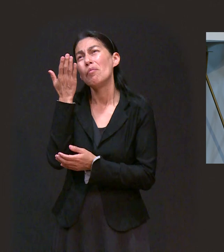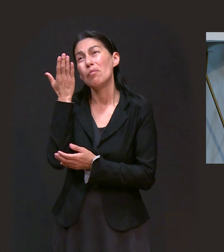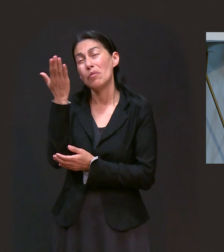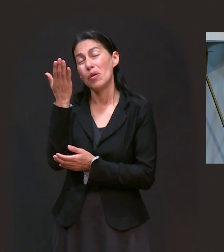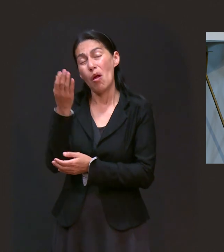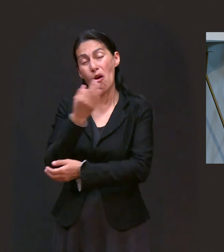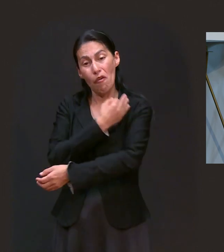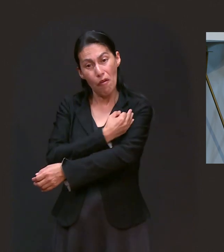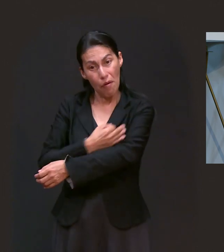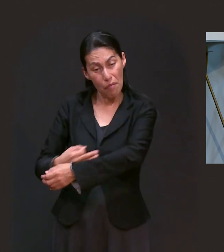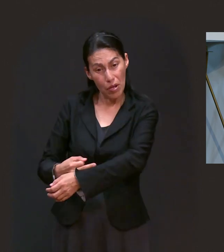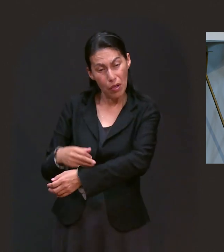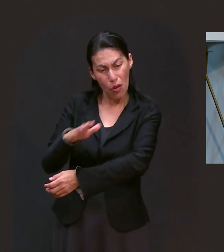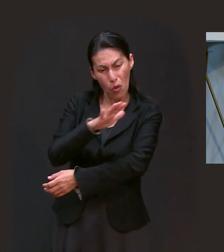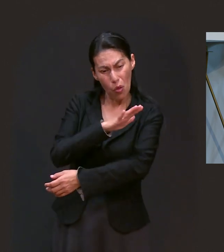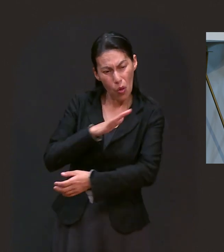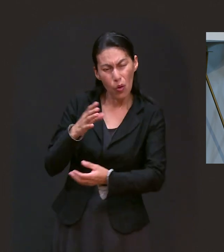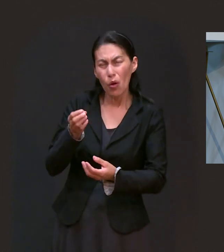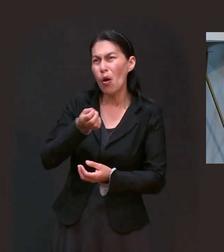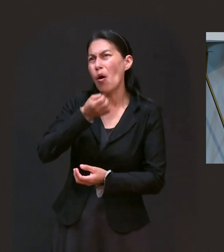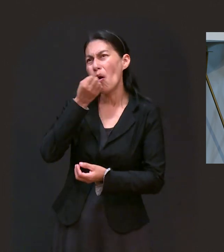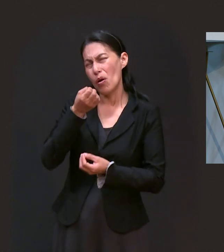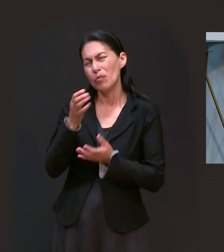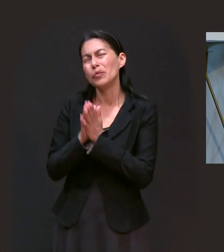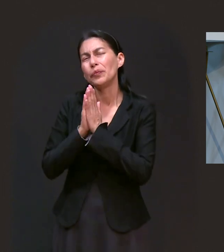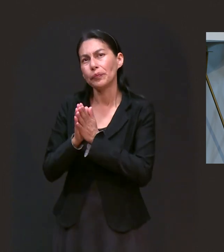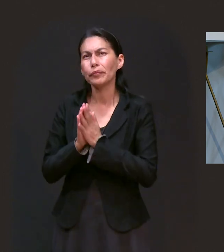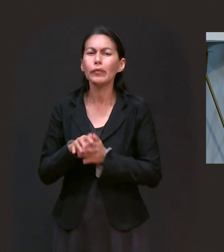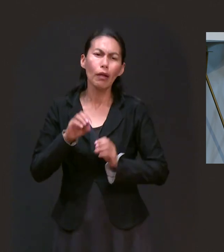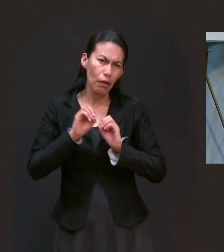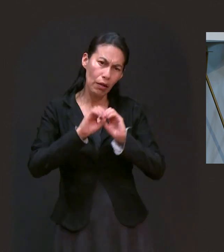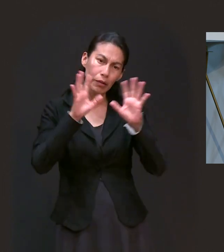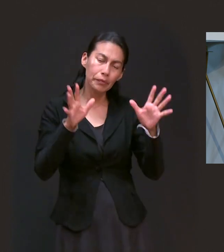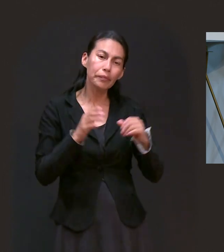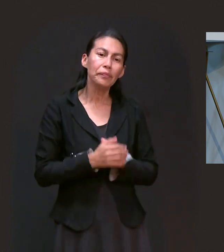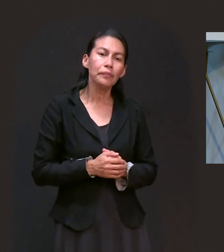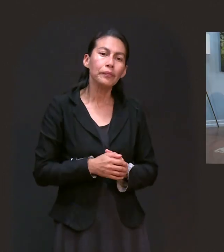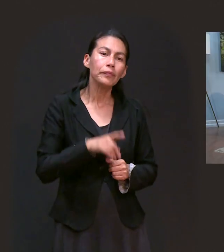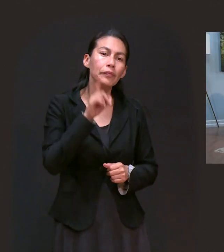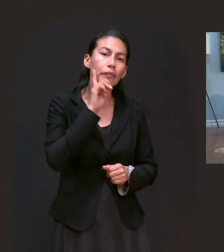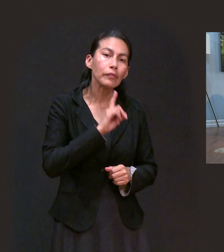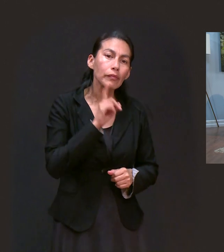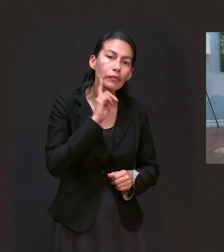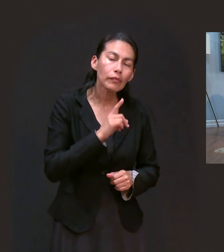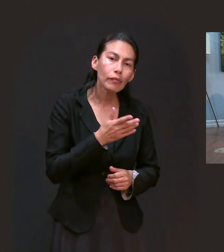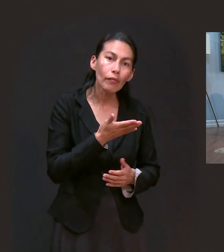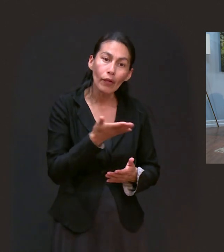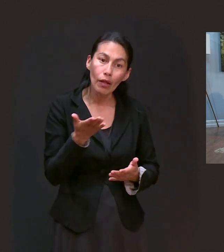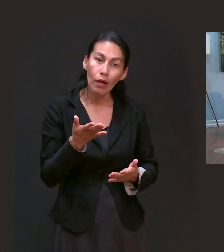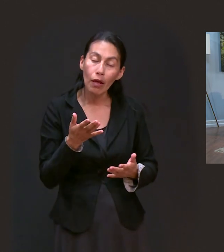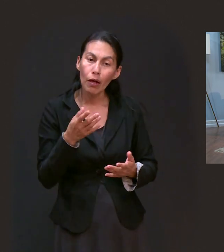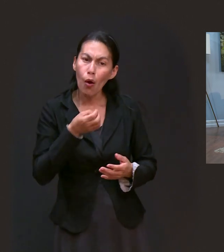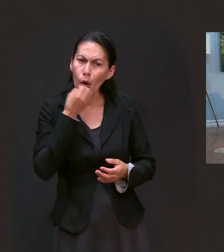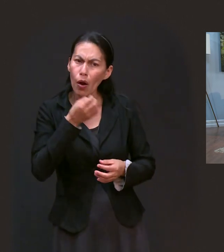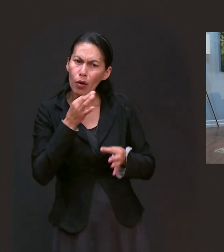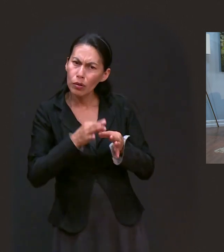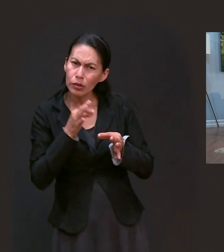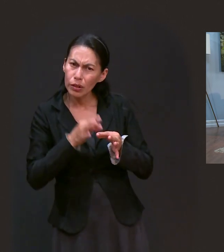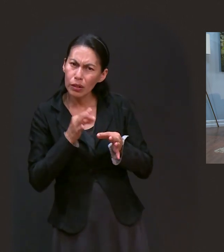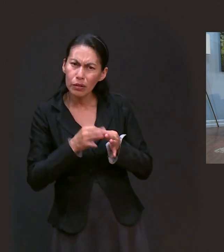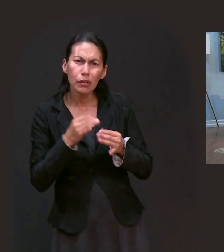claro que si marta estaremos orando y las guerreras de la oración estarán también orando